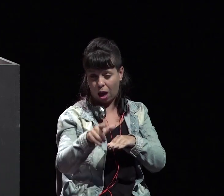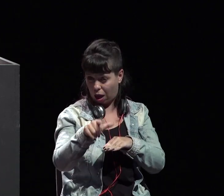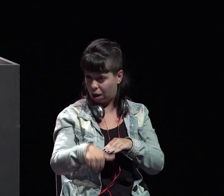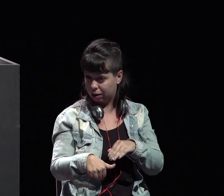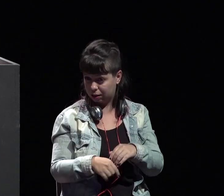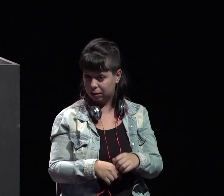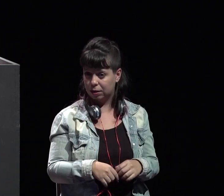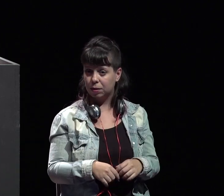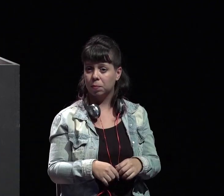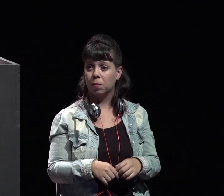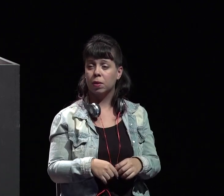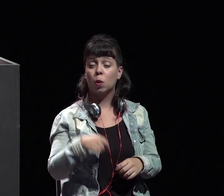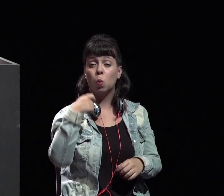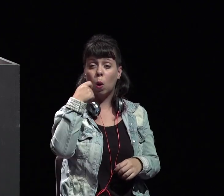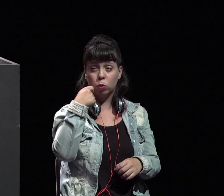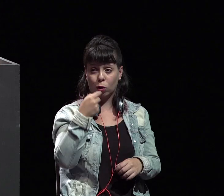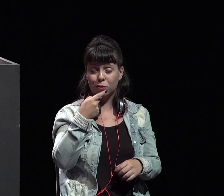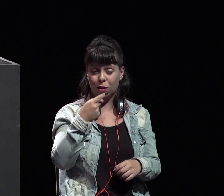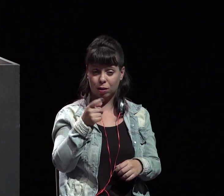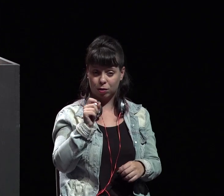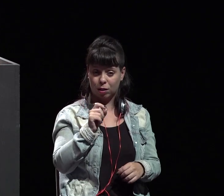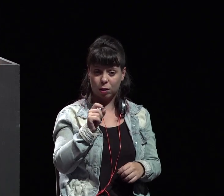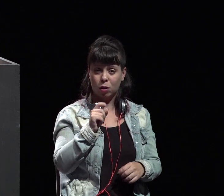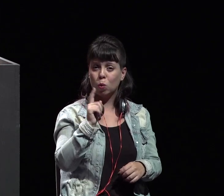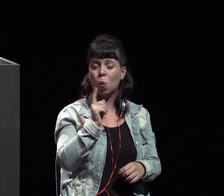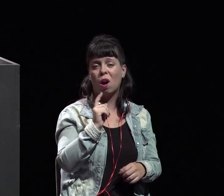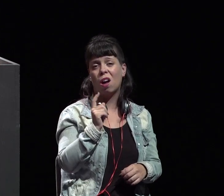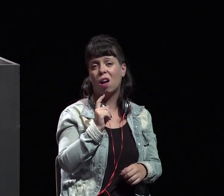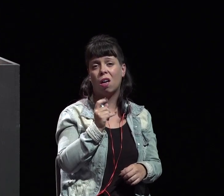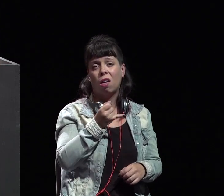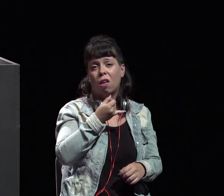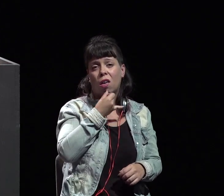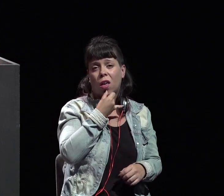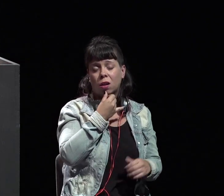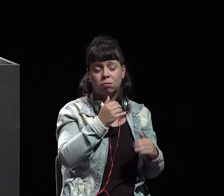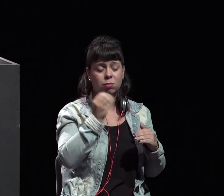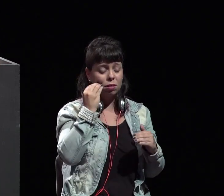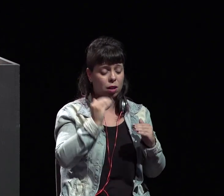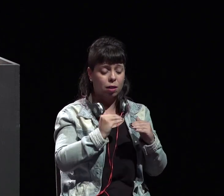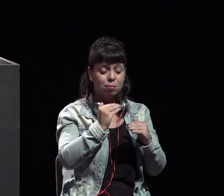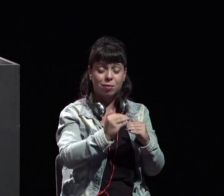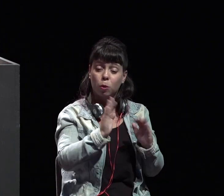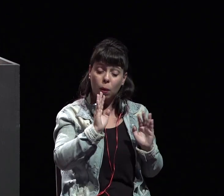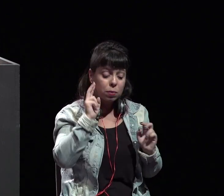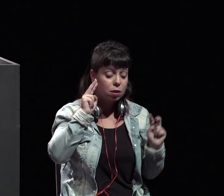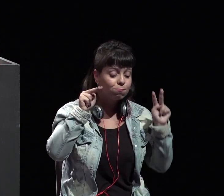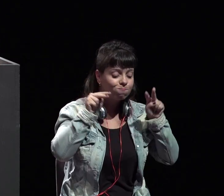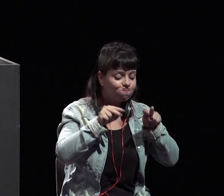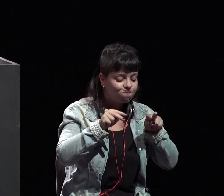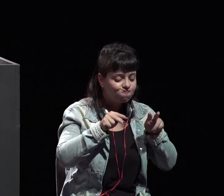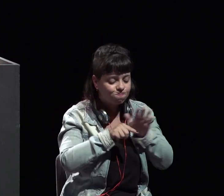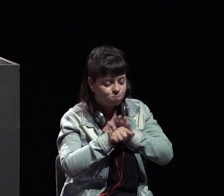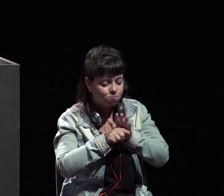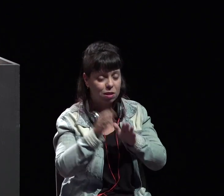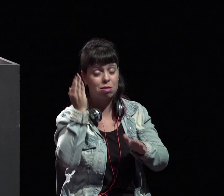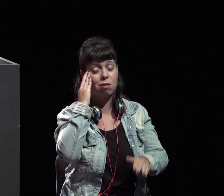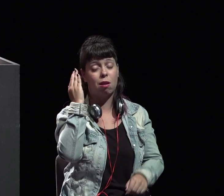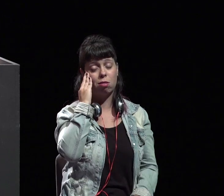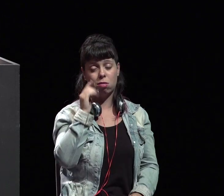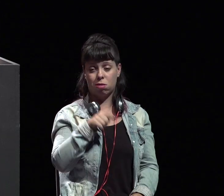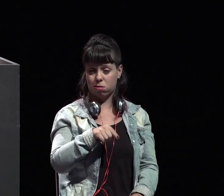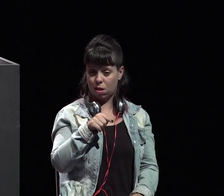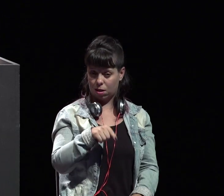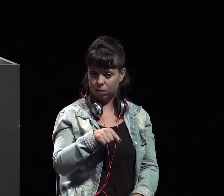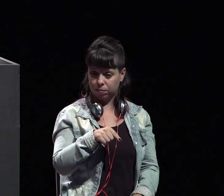trata-se, na expressão dele, não de um fato para se lamentar ou se superar, mas sim para se compreender. A